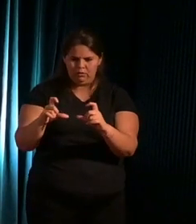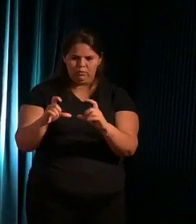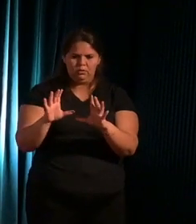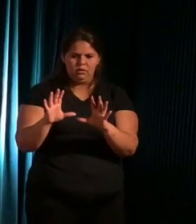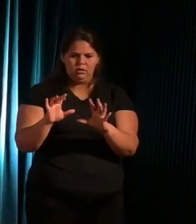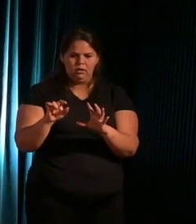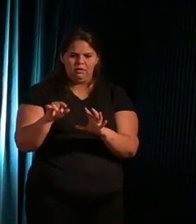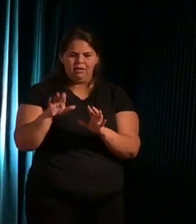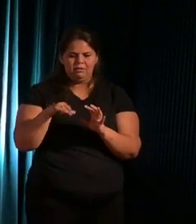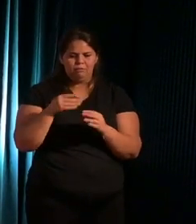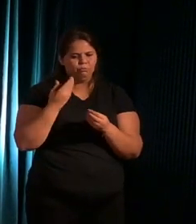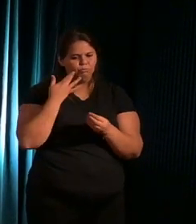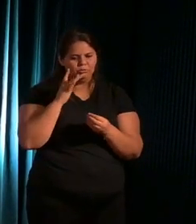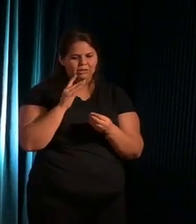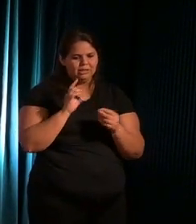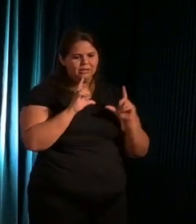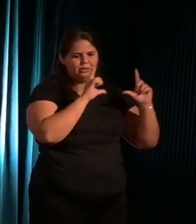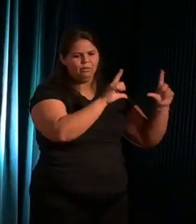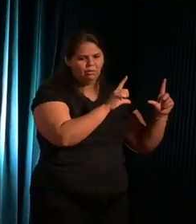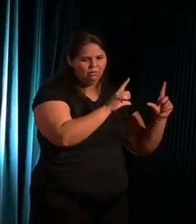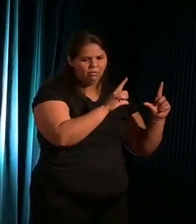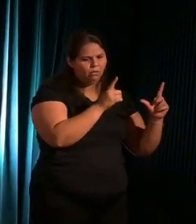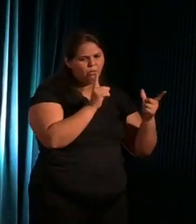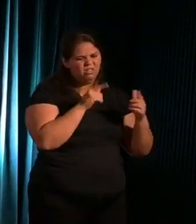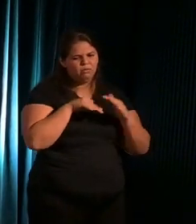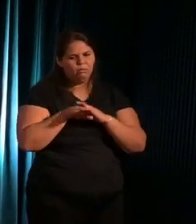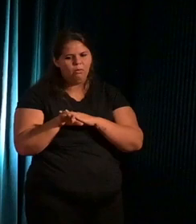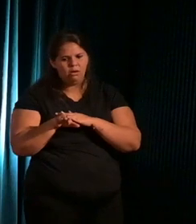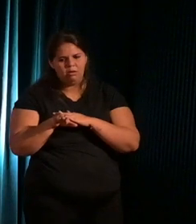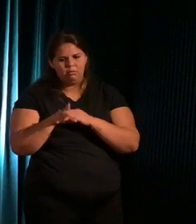feita. Você passou por algum dilema sobre será que eu divulgo?